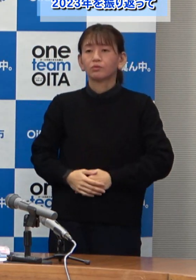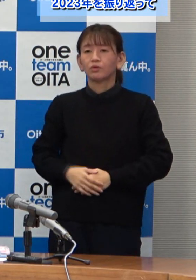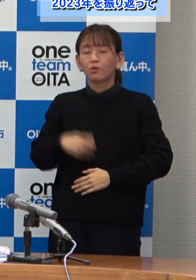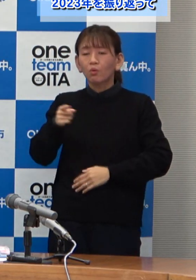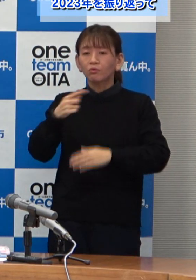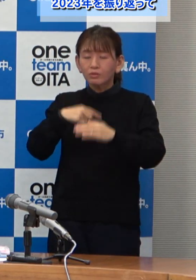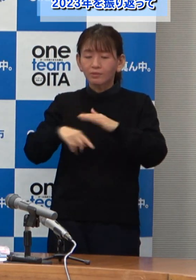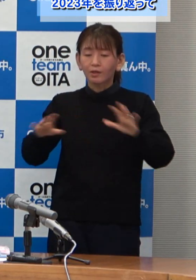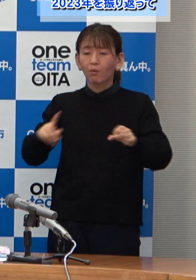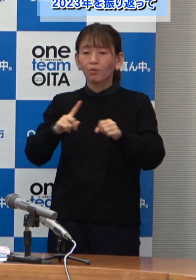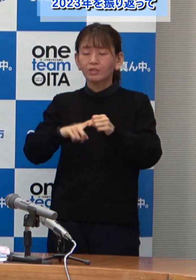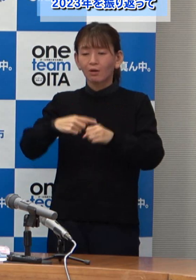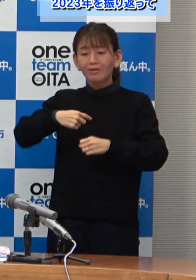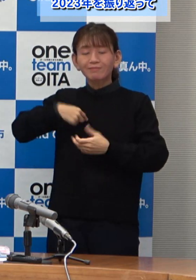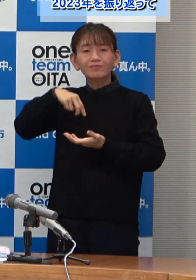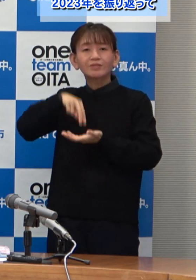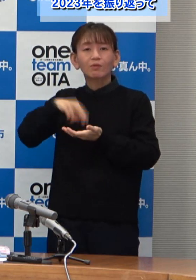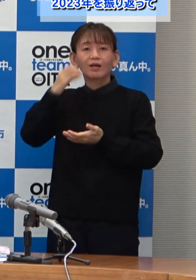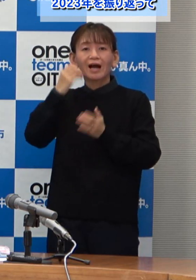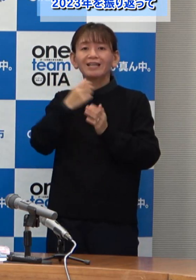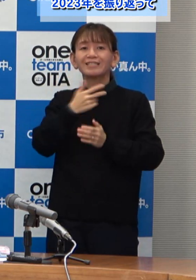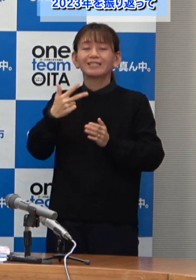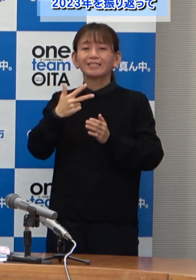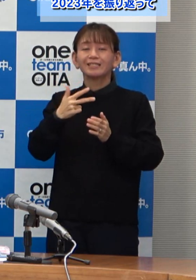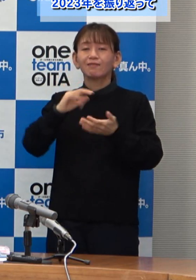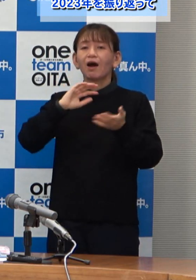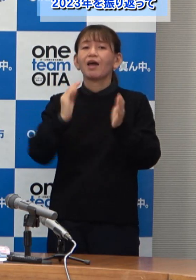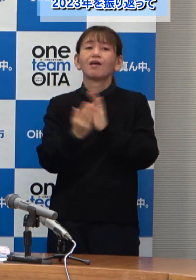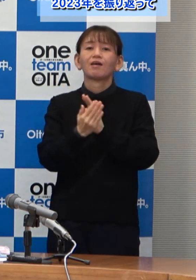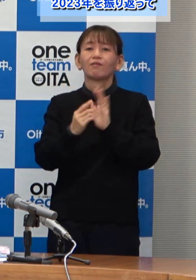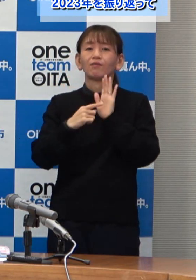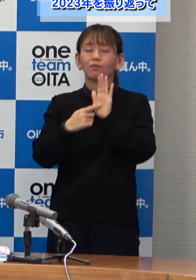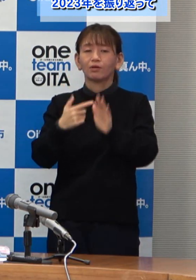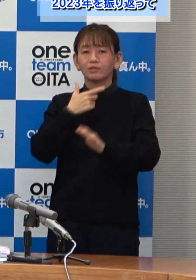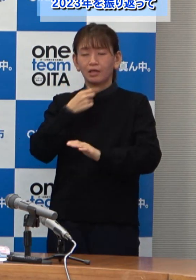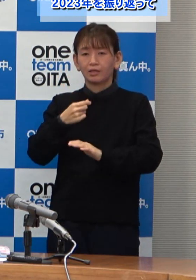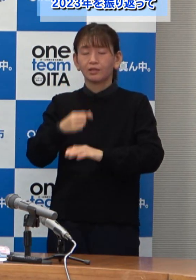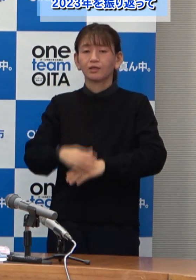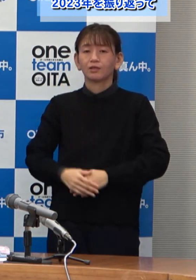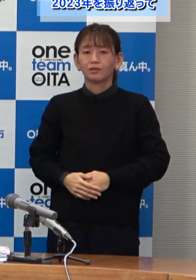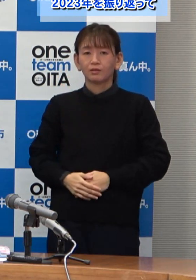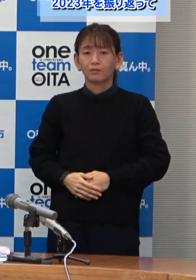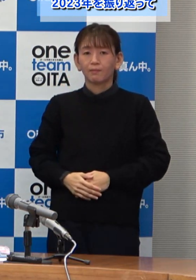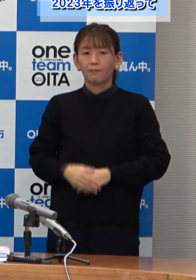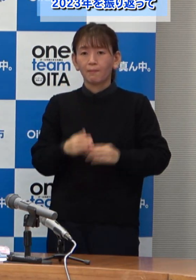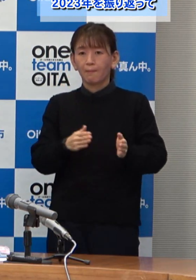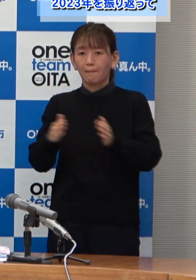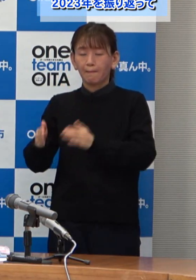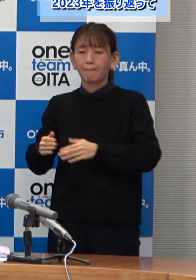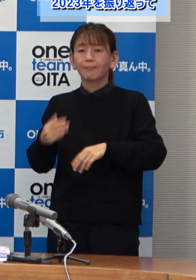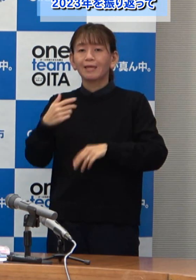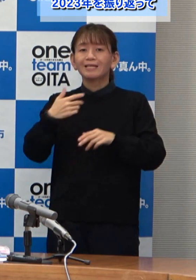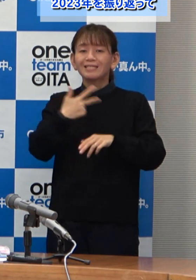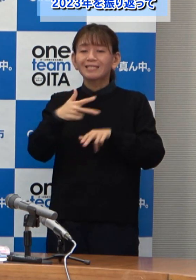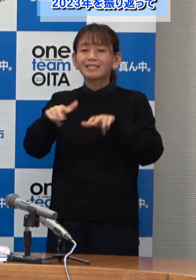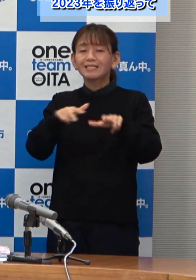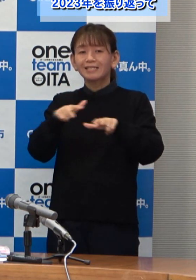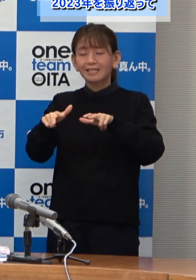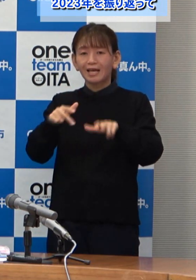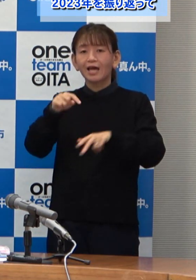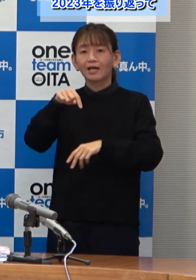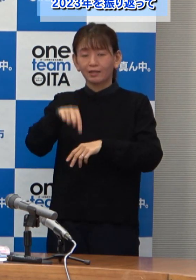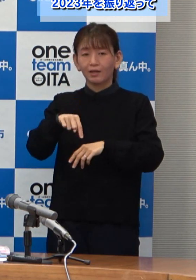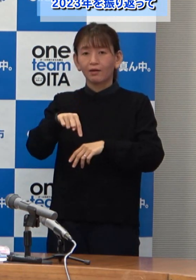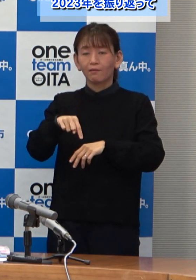ますえ市政関係では皆さんご案内のように5月8日に新型